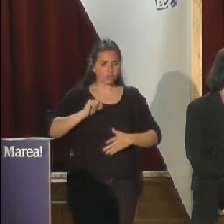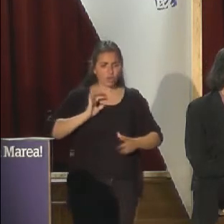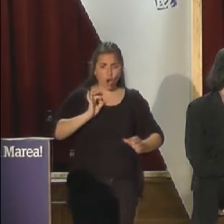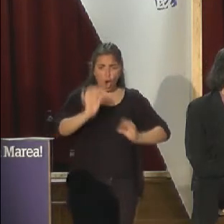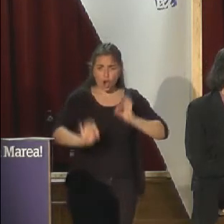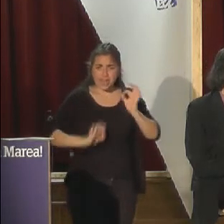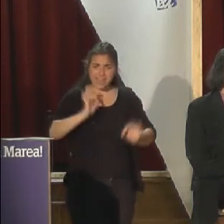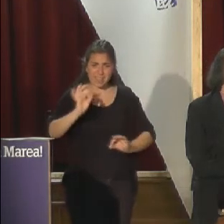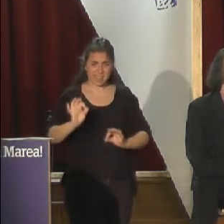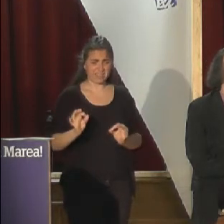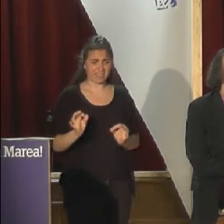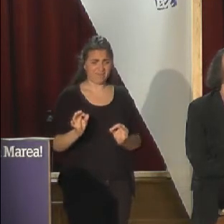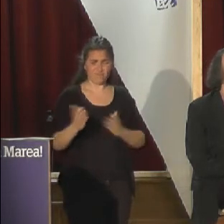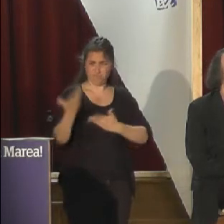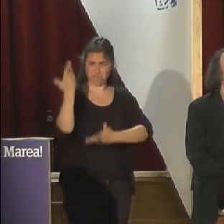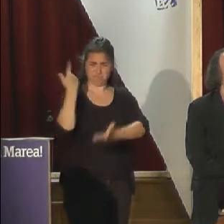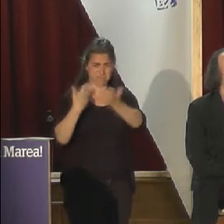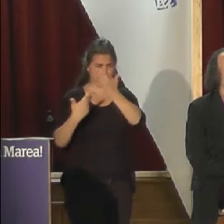hai 500 anos.